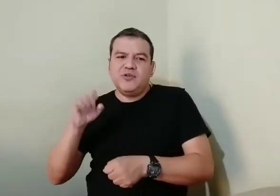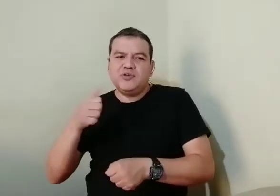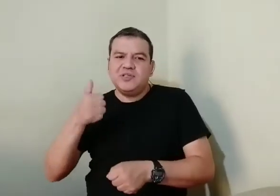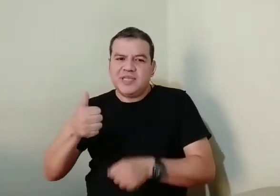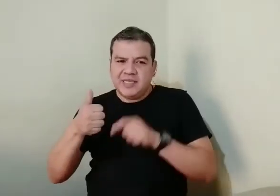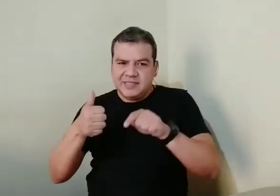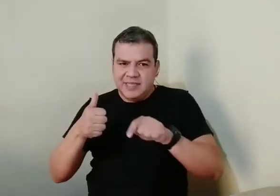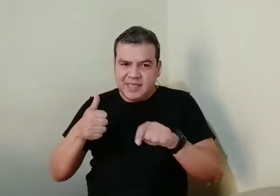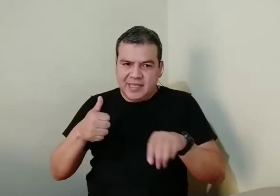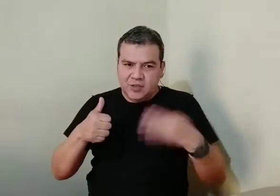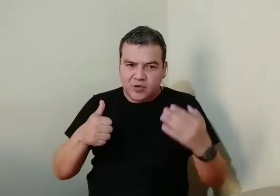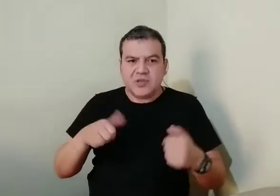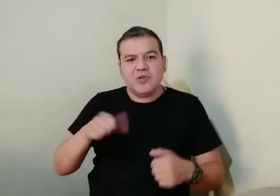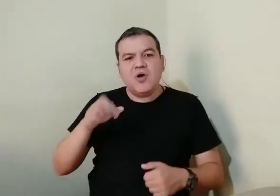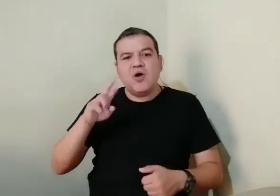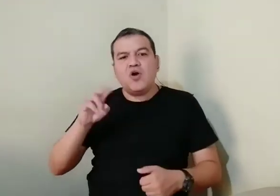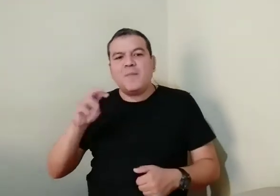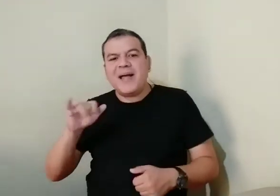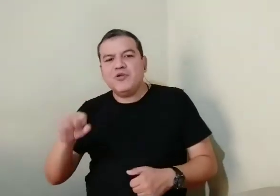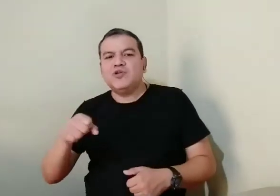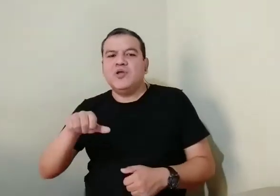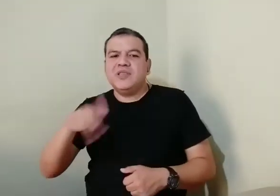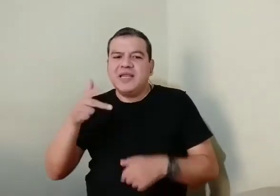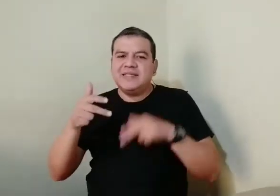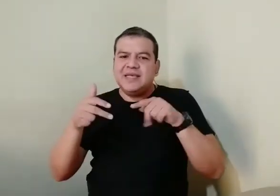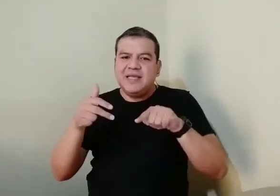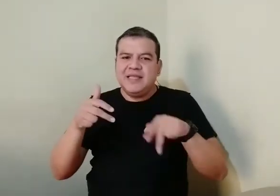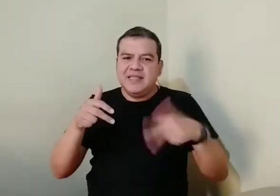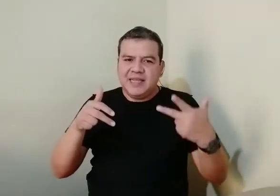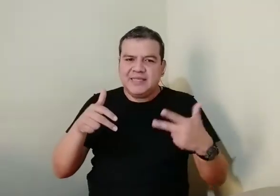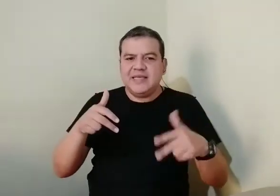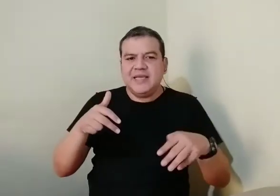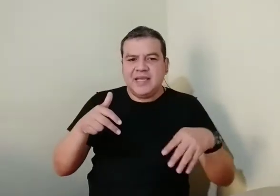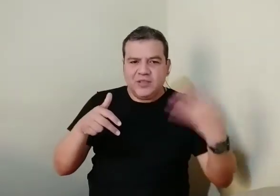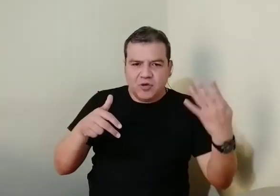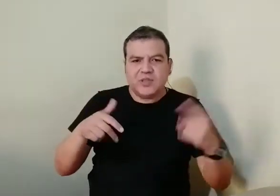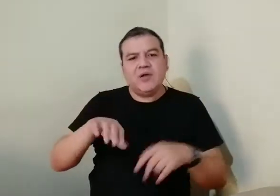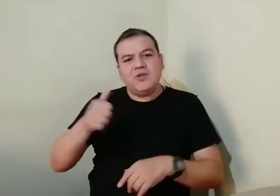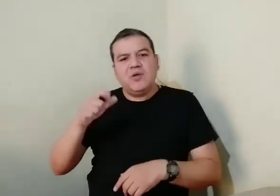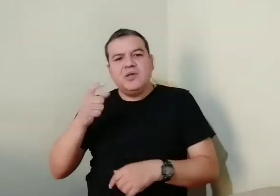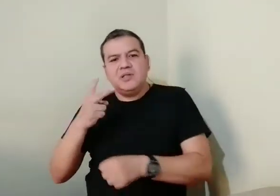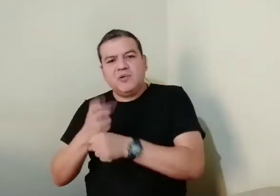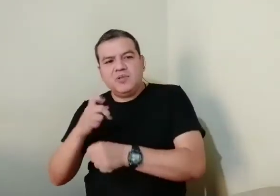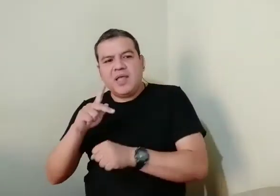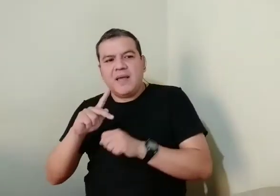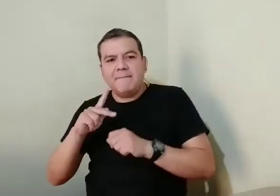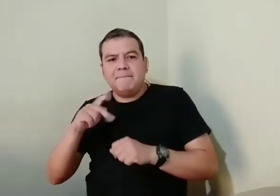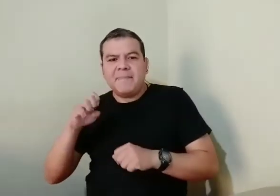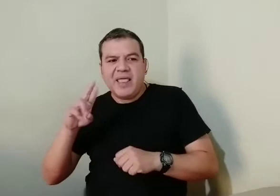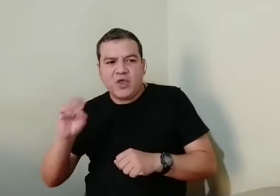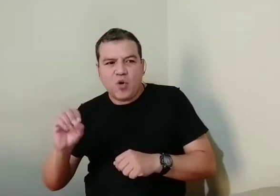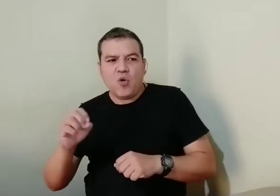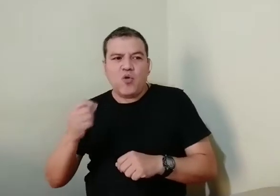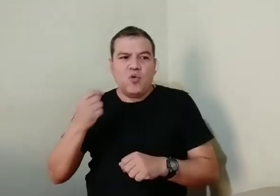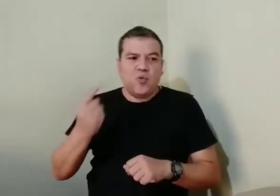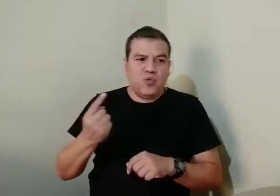4:8, los padres cristianos tienen la obligación moral de brindar un modelo bíblico